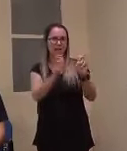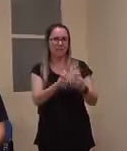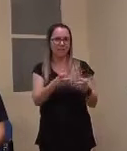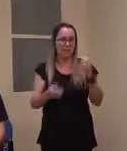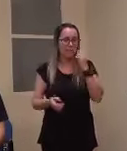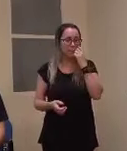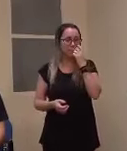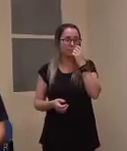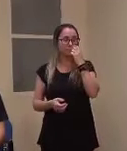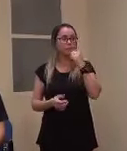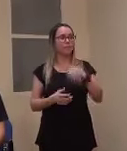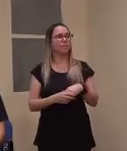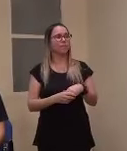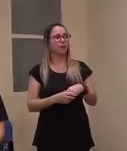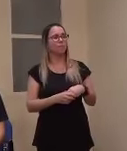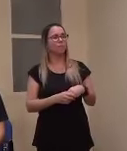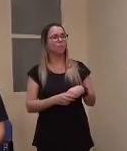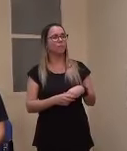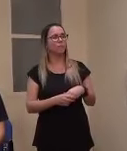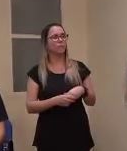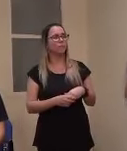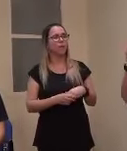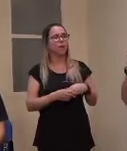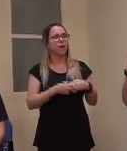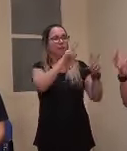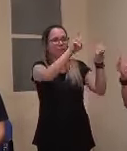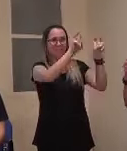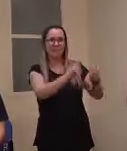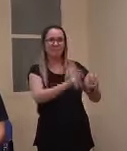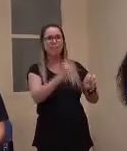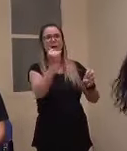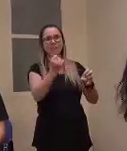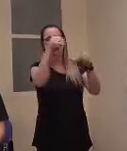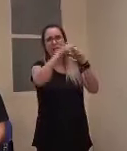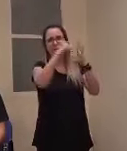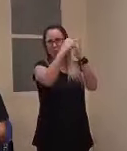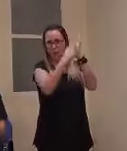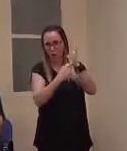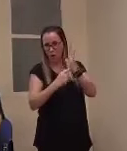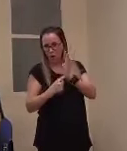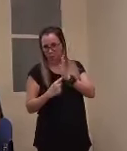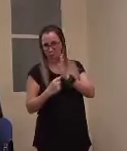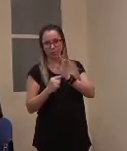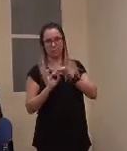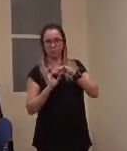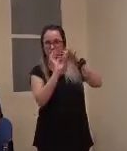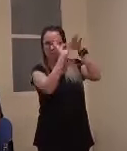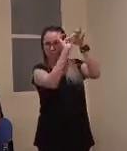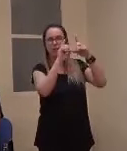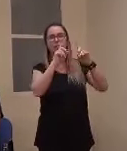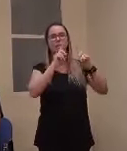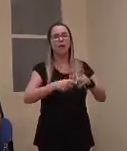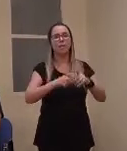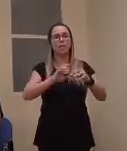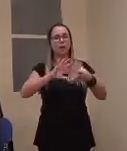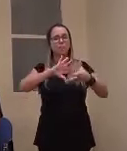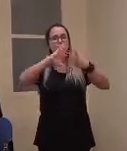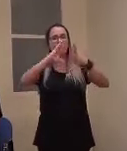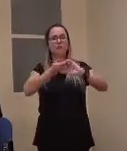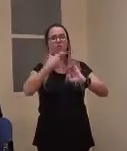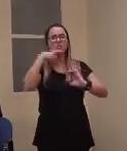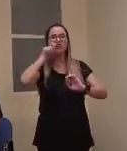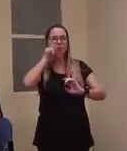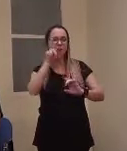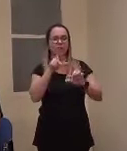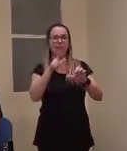en estos temas hasta donde sé que es y en realidad hablamos siempre del modelo social de la discapacidad de